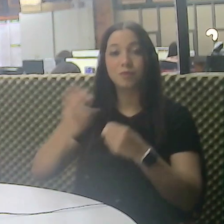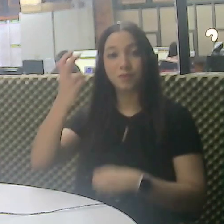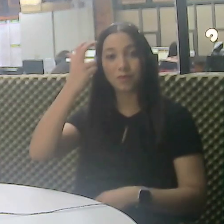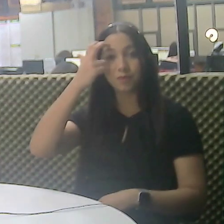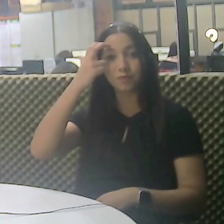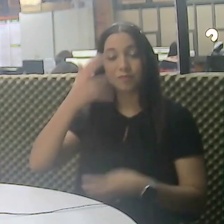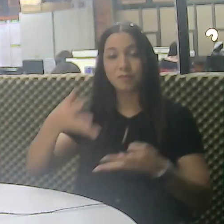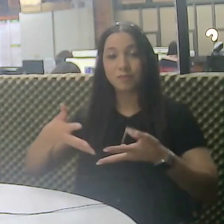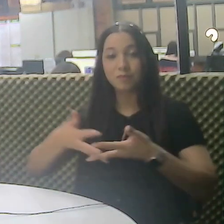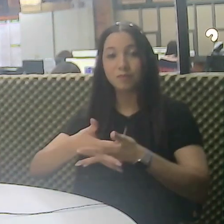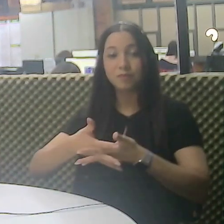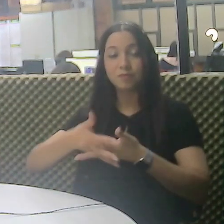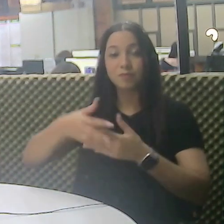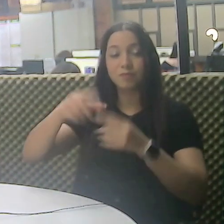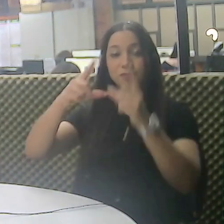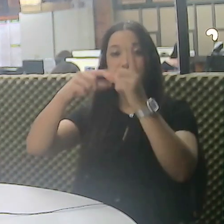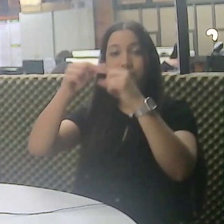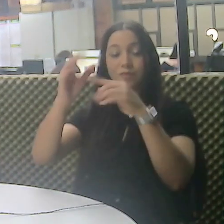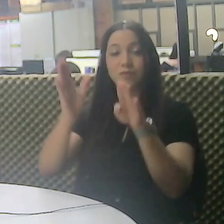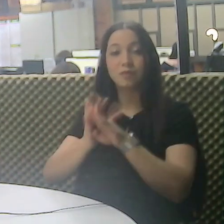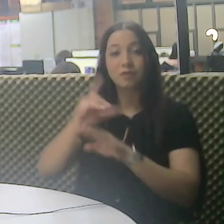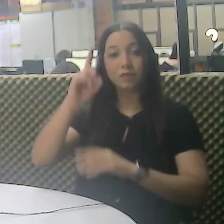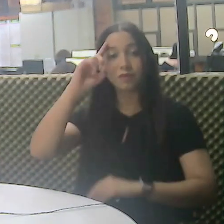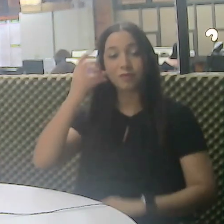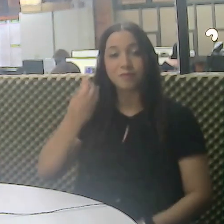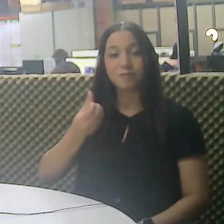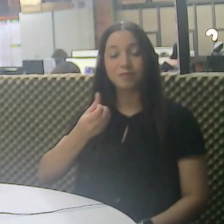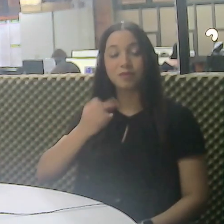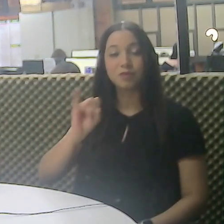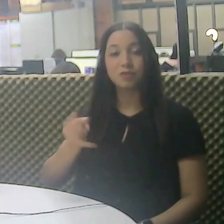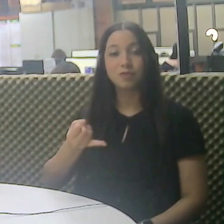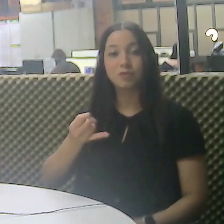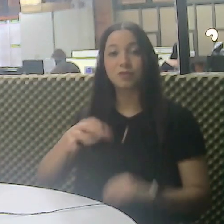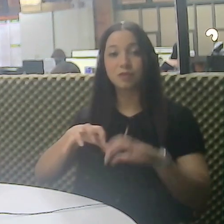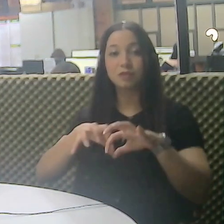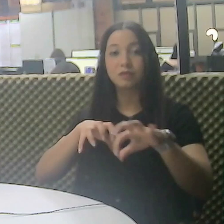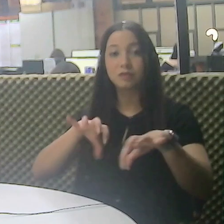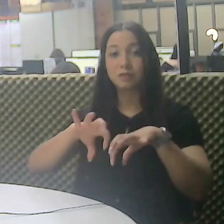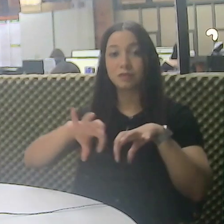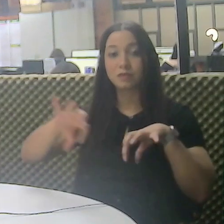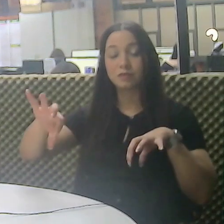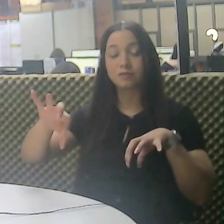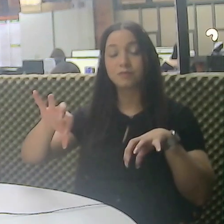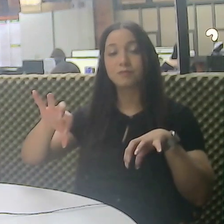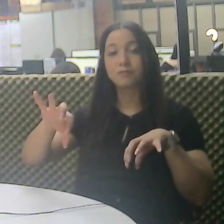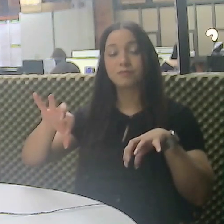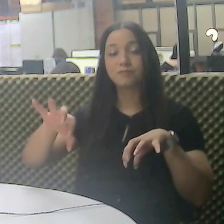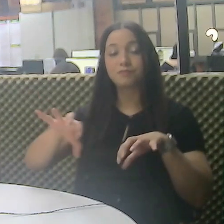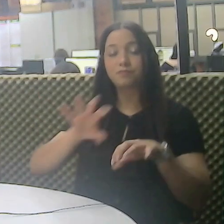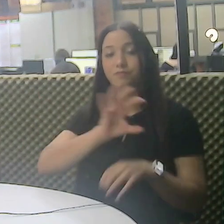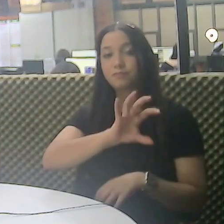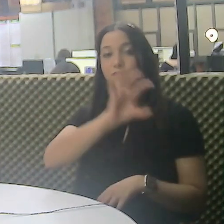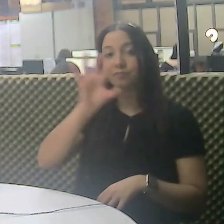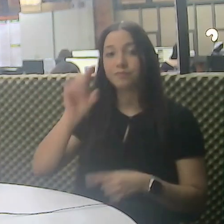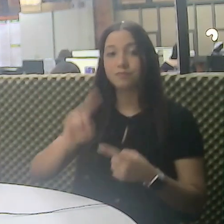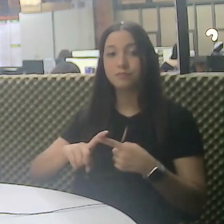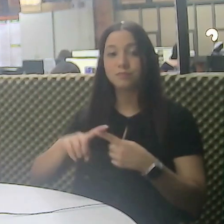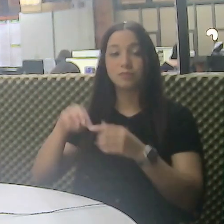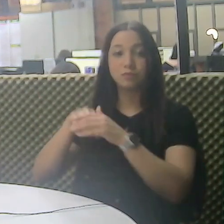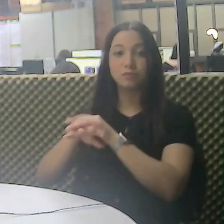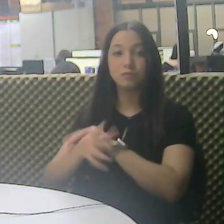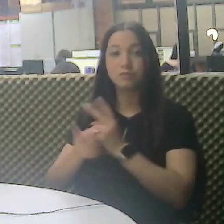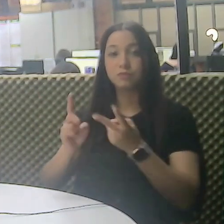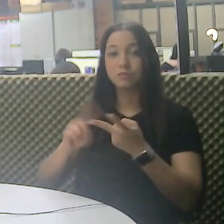Os presépios estarão expostos até o dia 6 de janeiro e serão divididos nas categorias tradicional e